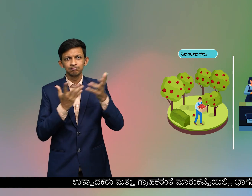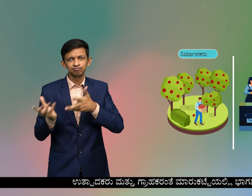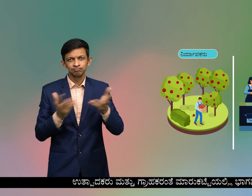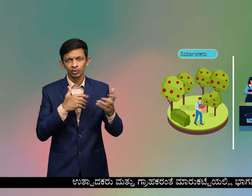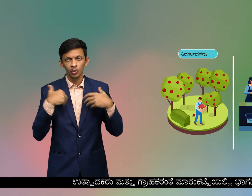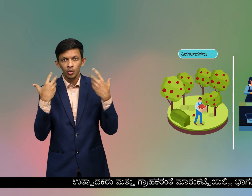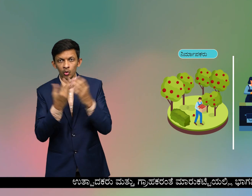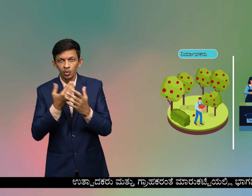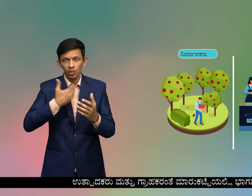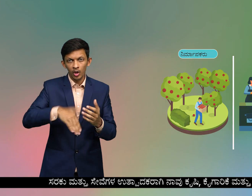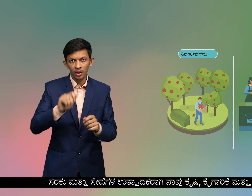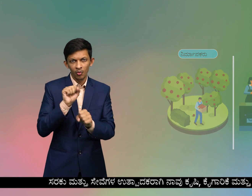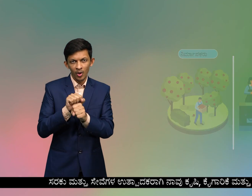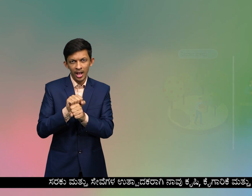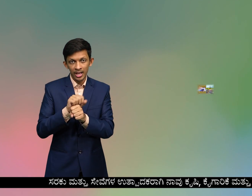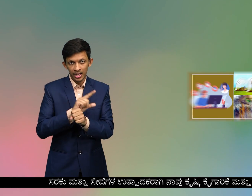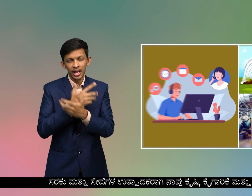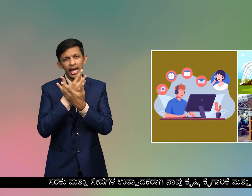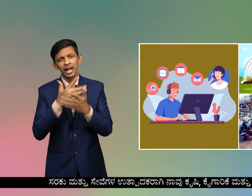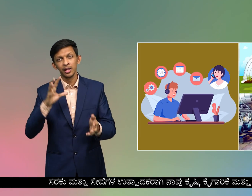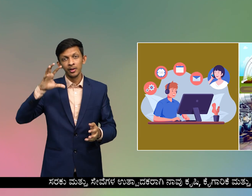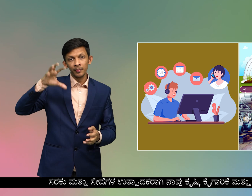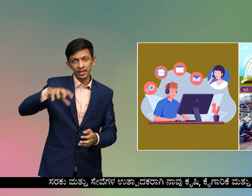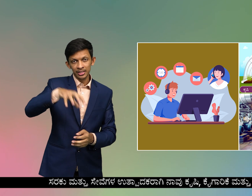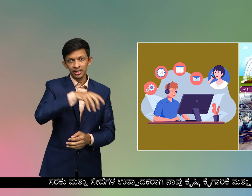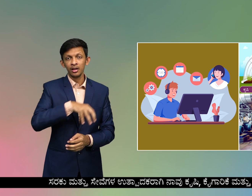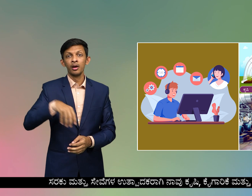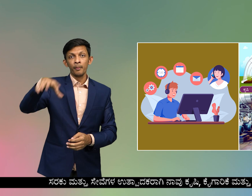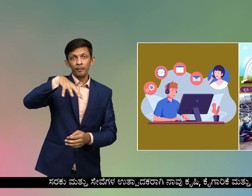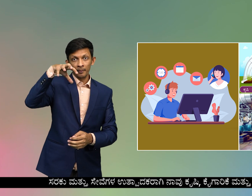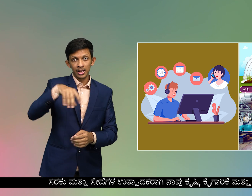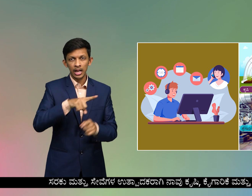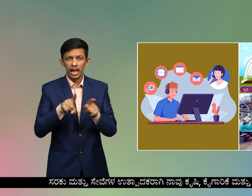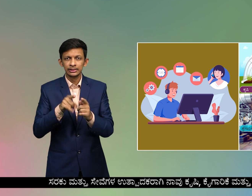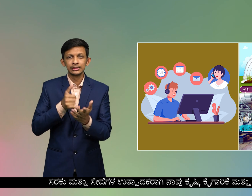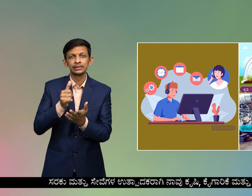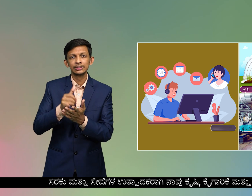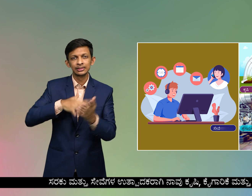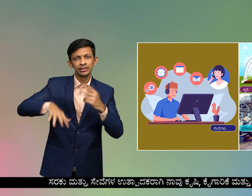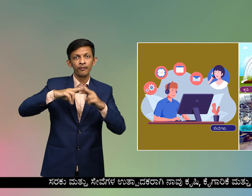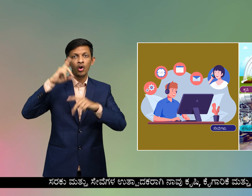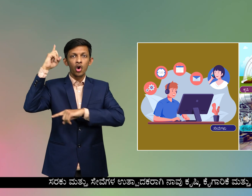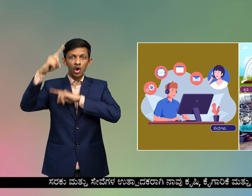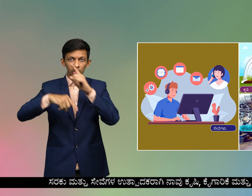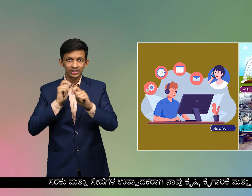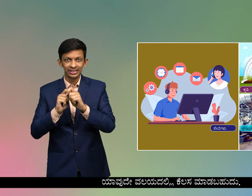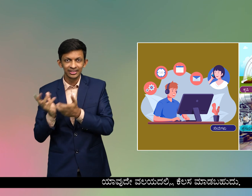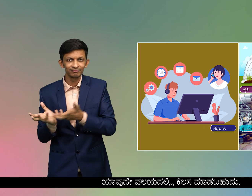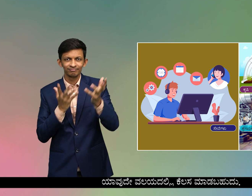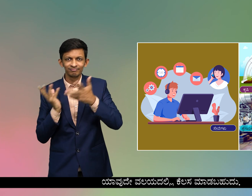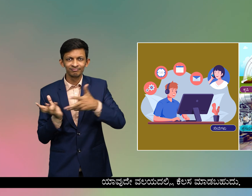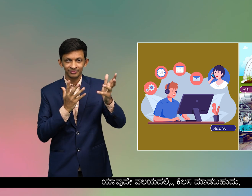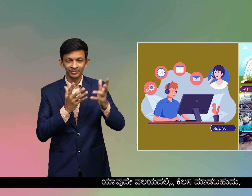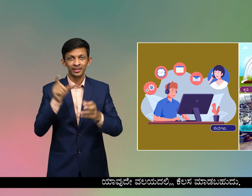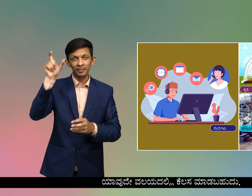ಮಾರುಕಟ್ಟೆಯಲ್ಲಿ ಭಾಗವಹಿಸಿ, ಸರಕು ಮತ್ತು ಸೇವೆಗಳ ಉತ್ಪಾದಕರಾಗಿ ನಾವು ಕೃಷಿ, ಕೈಗಾರಿಕೆ ಮತ್ತು ಸೇವೆಗಳಂತಹ